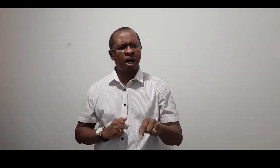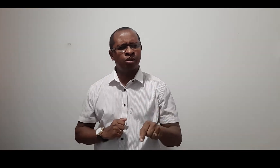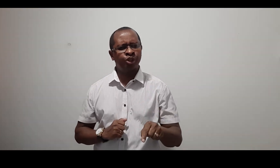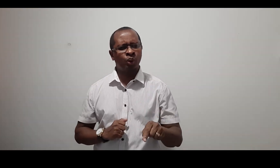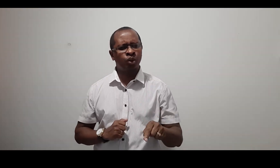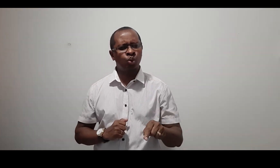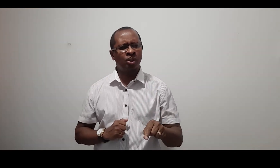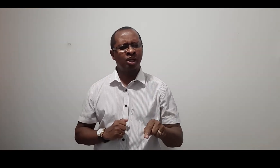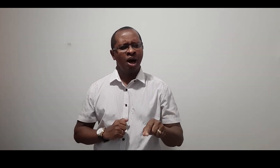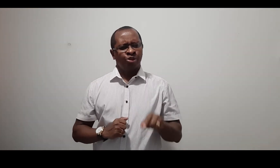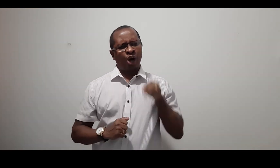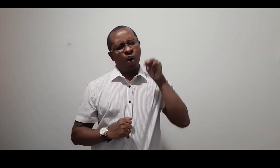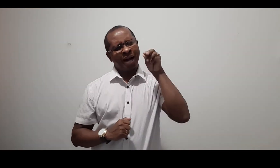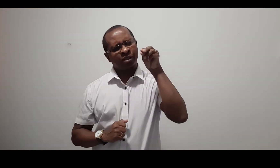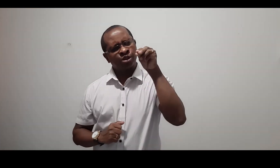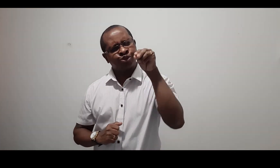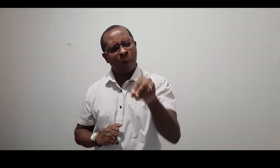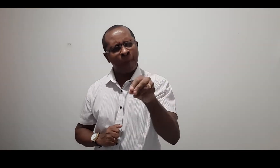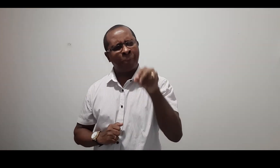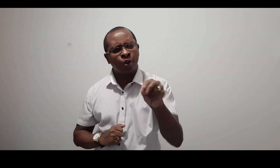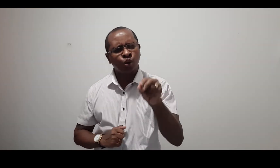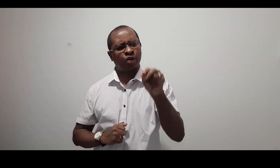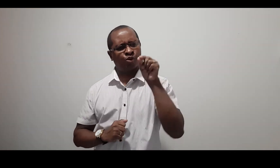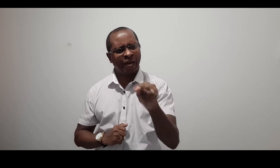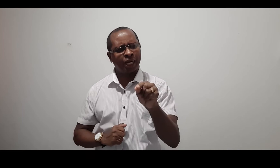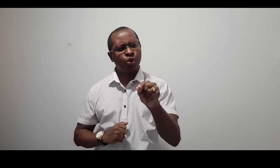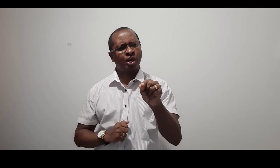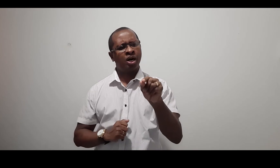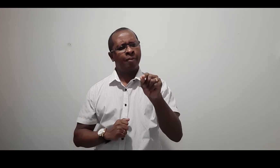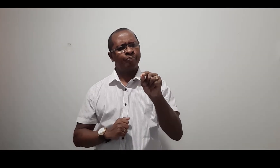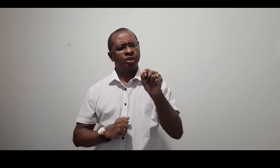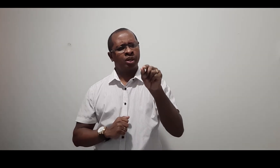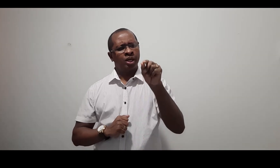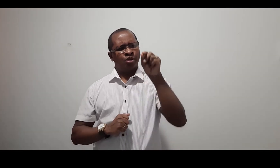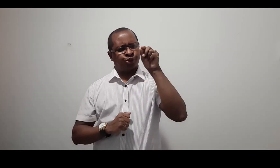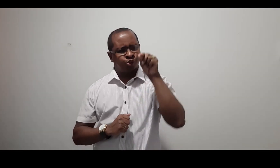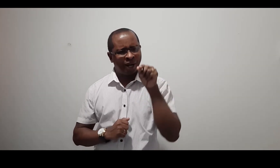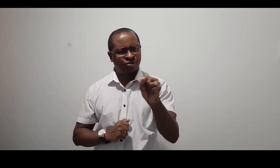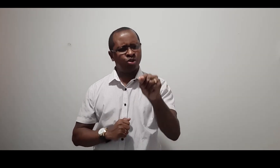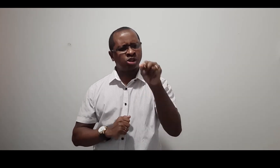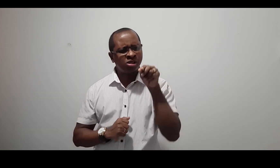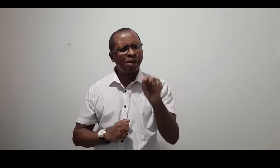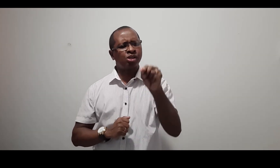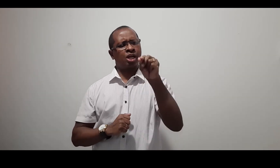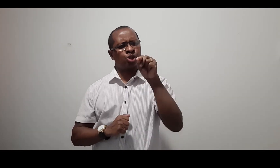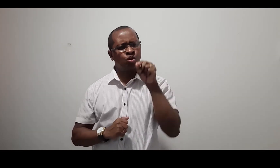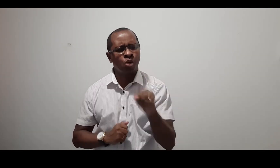tany ny fitoeran-tongony, fa ao anatin'ny fon'ny mpanota voavela eloka voadio sy masina izy ny